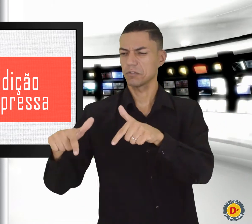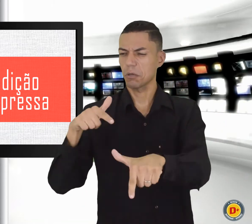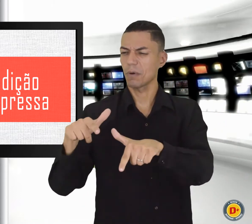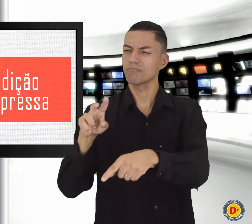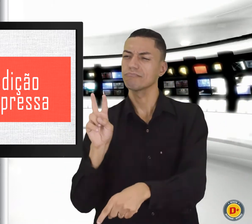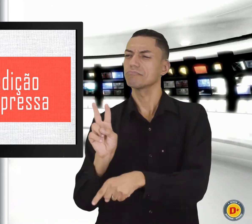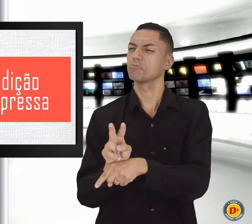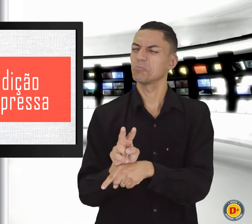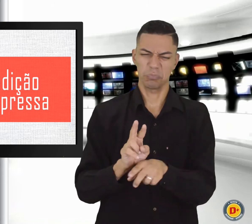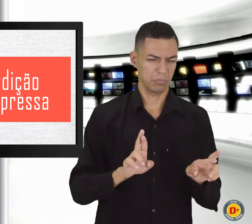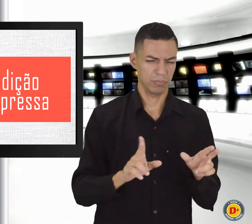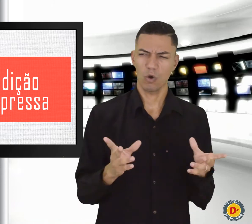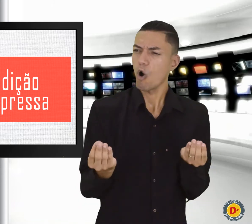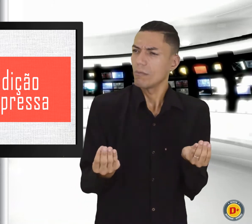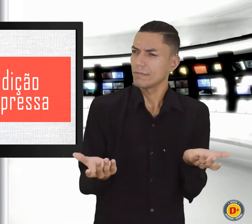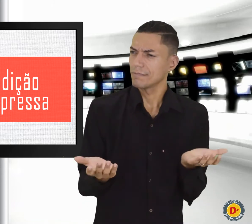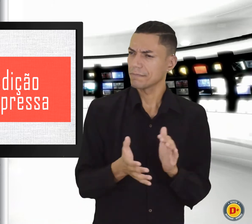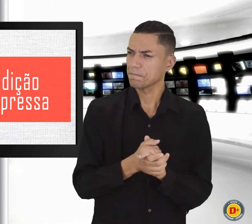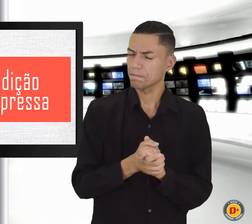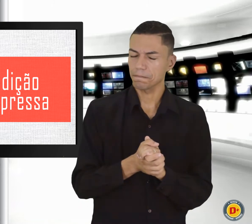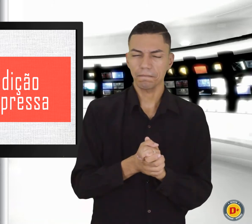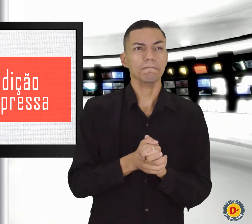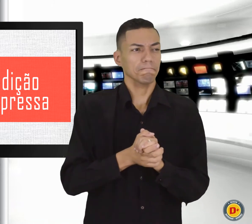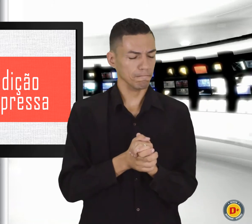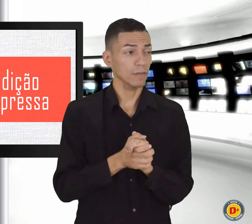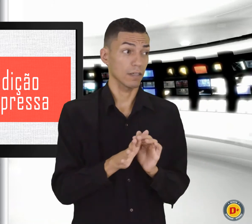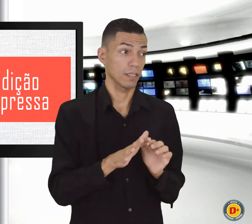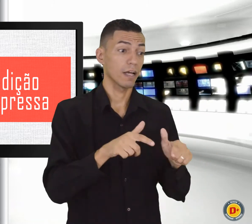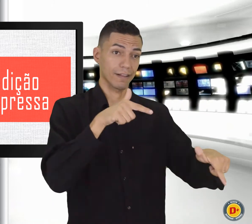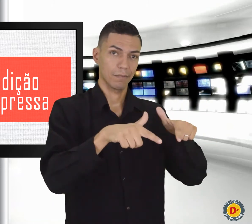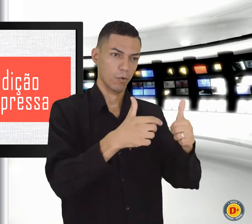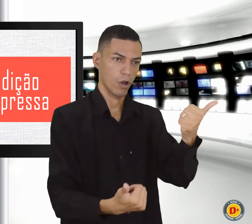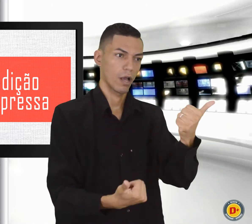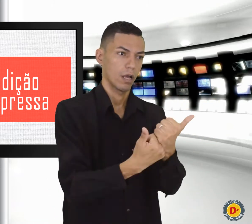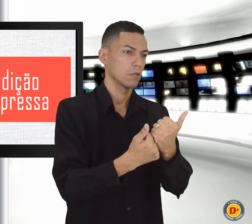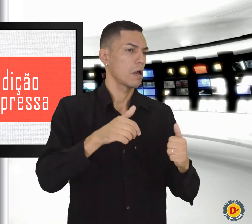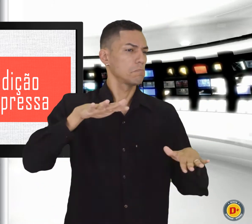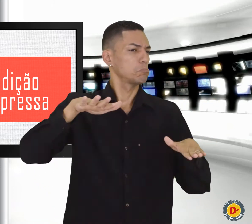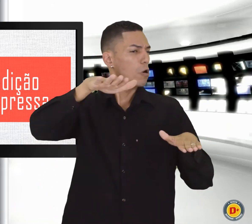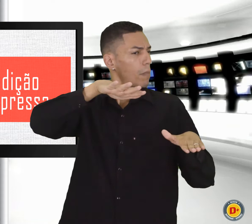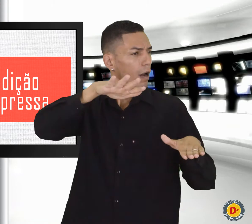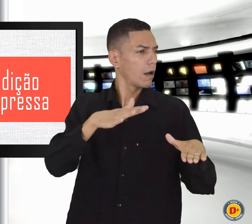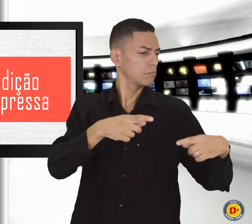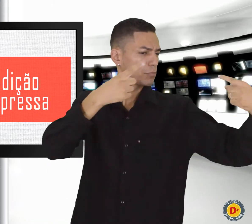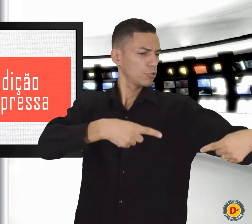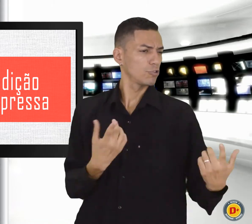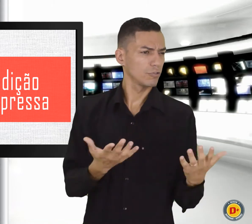emprego apoiado é formal, competitivo, aberto, inclusivo, desempenhado